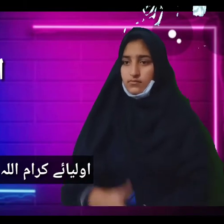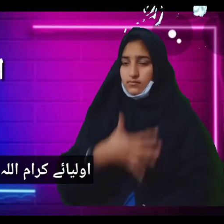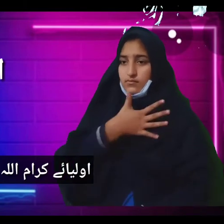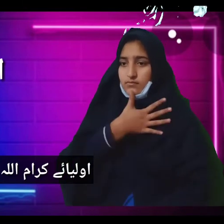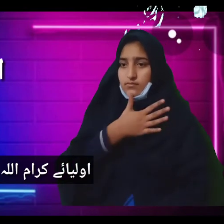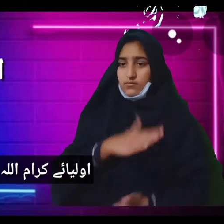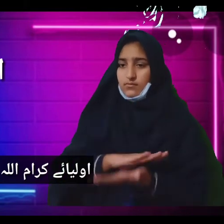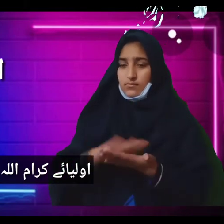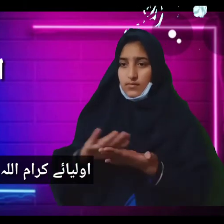औलिया कराम